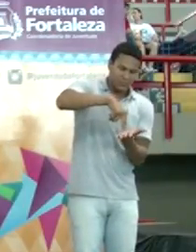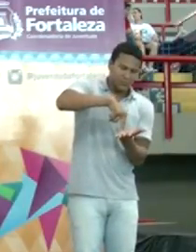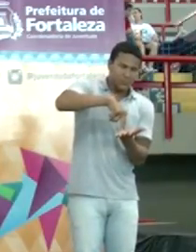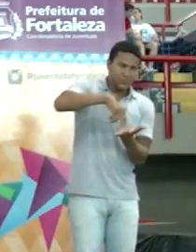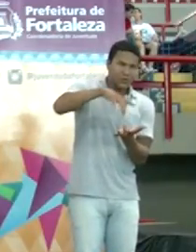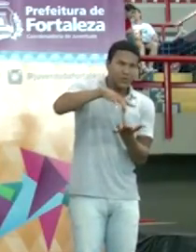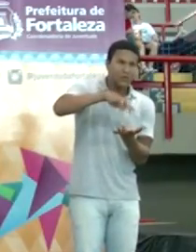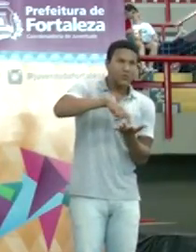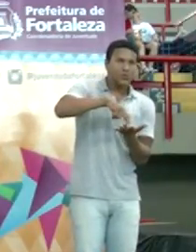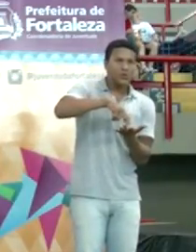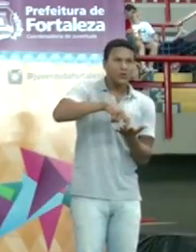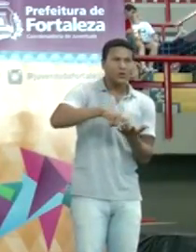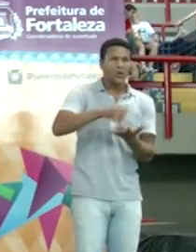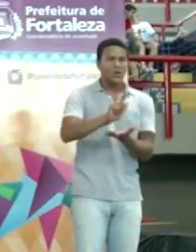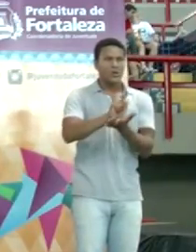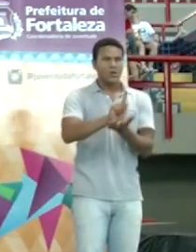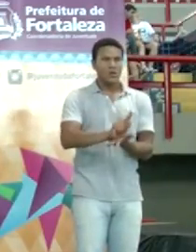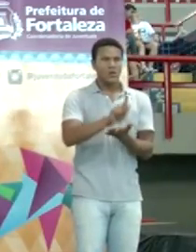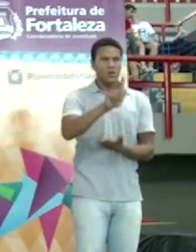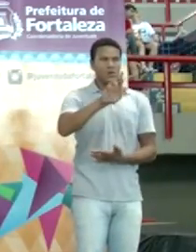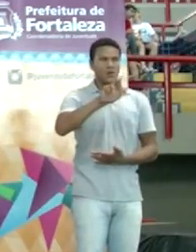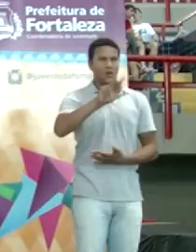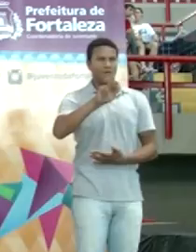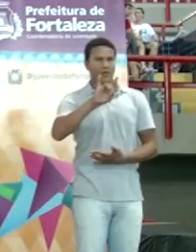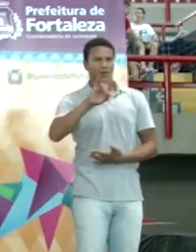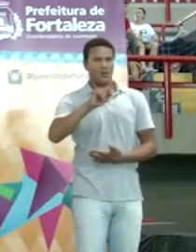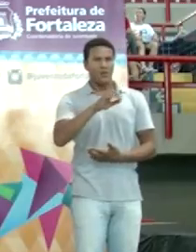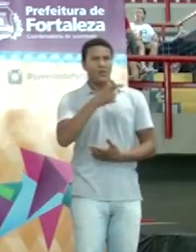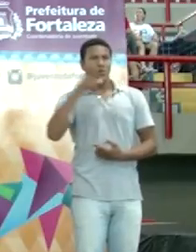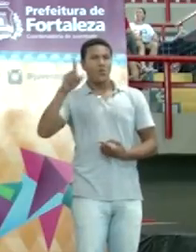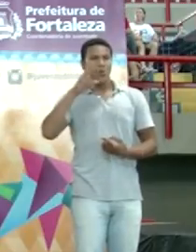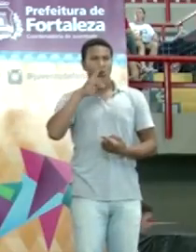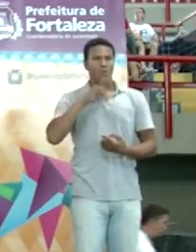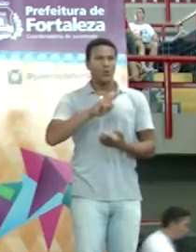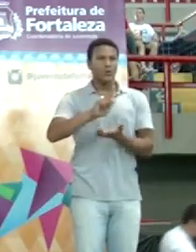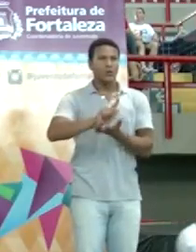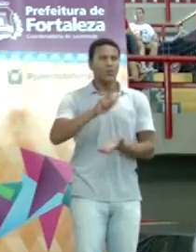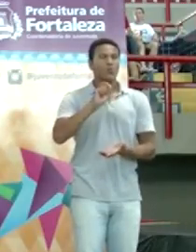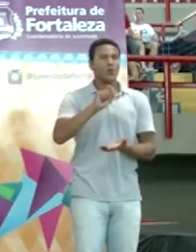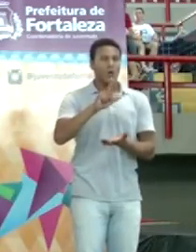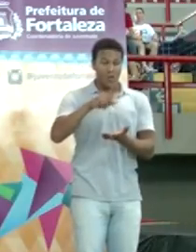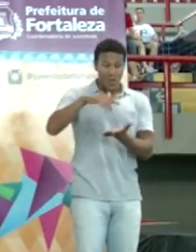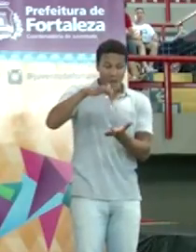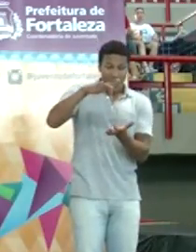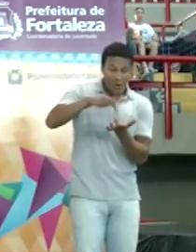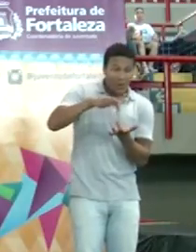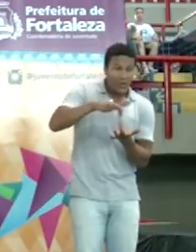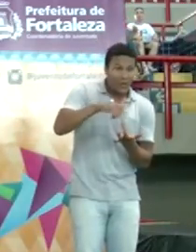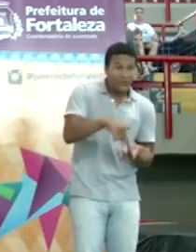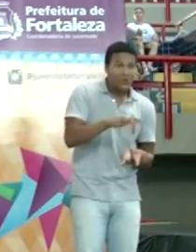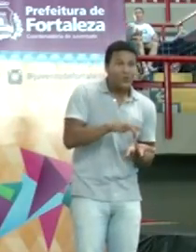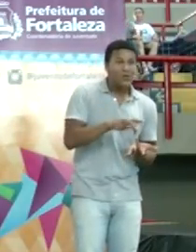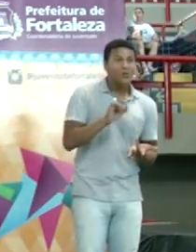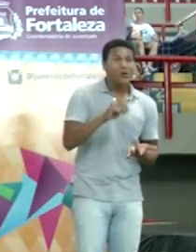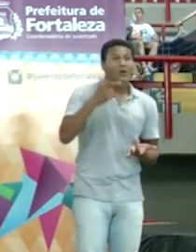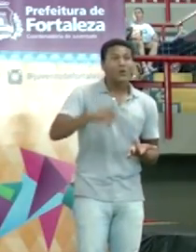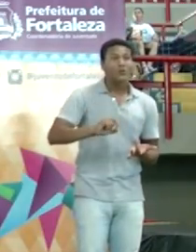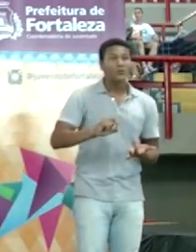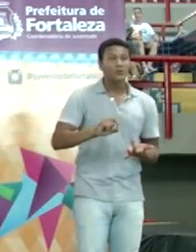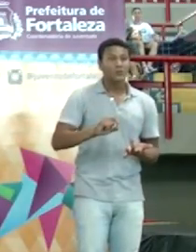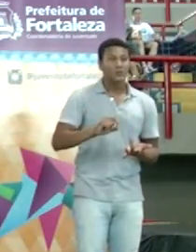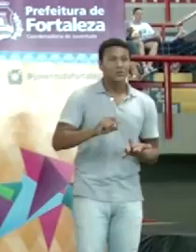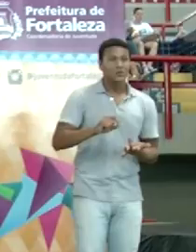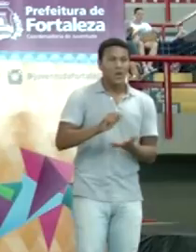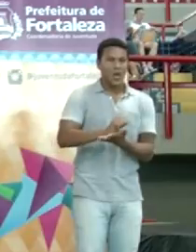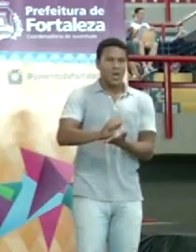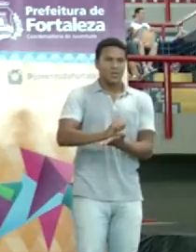perpendicular à superfície. Uma outra força de contato de superfície, atrito. O atrito é sempre contra o